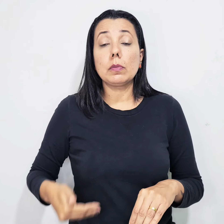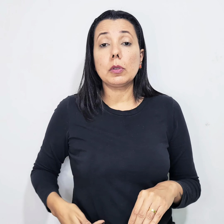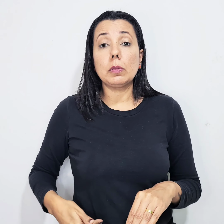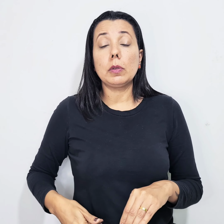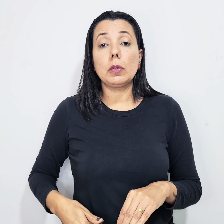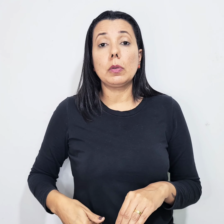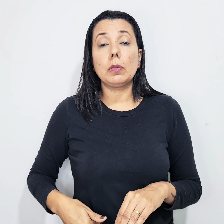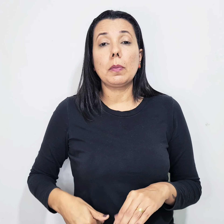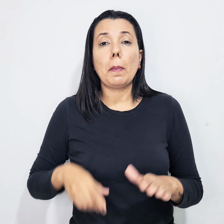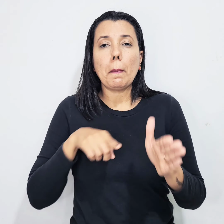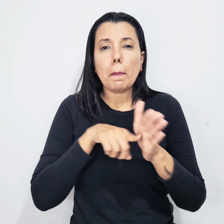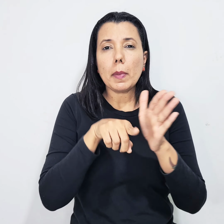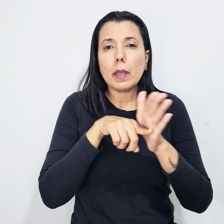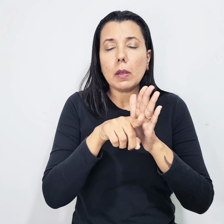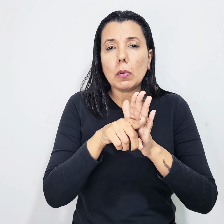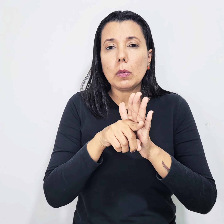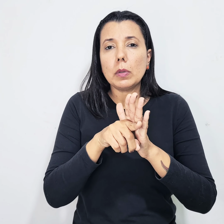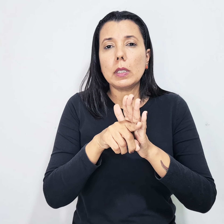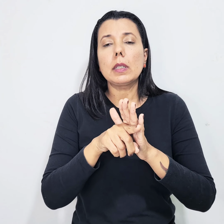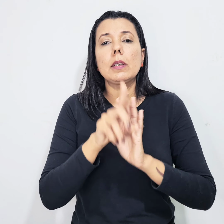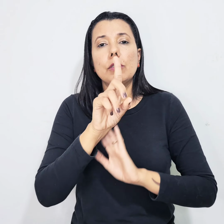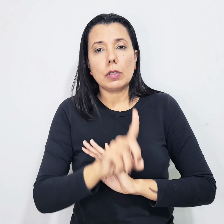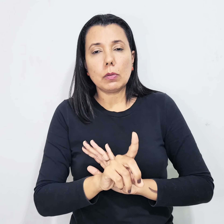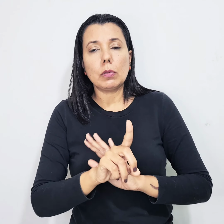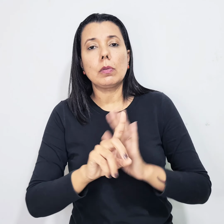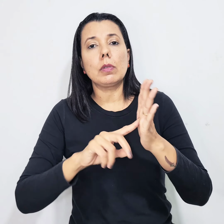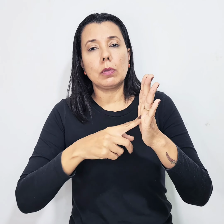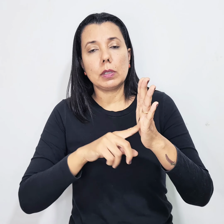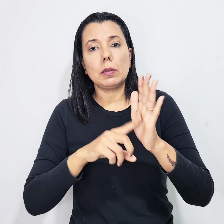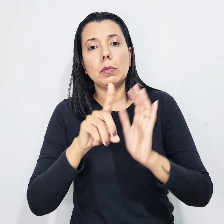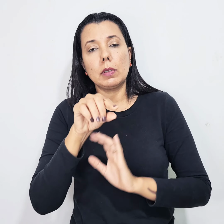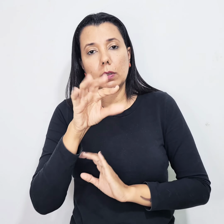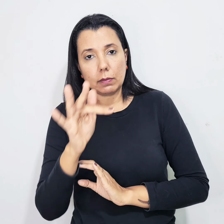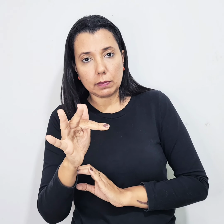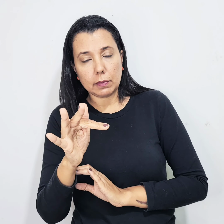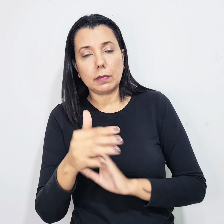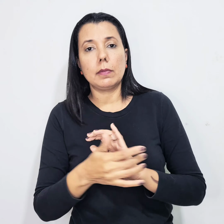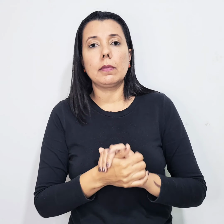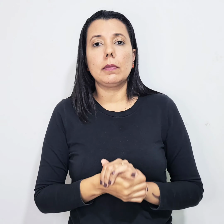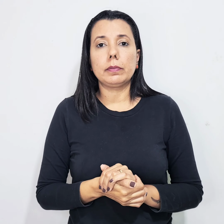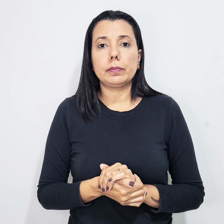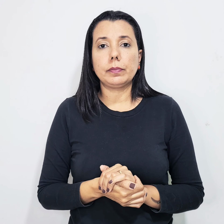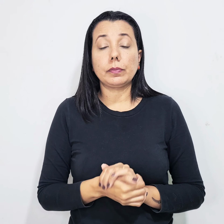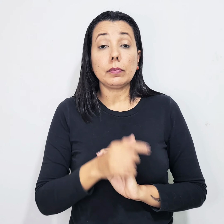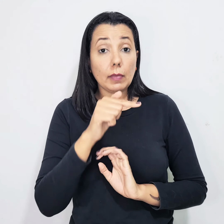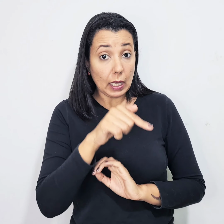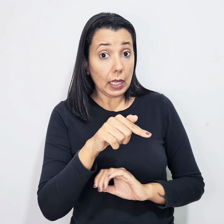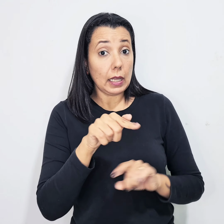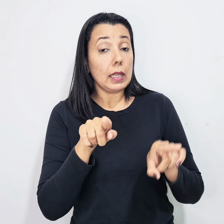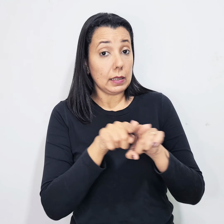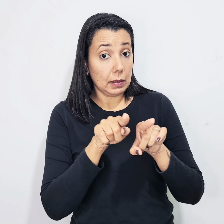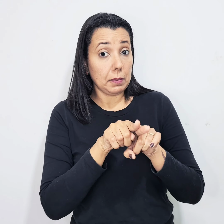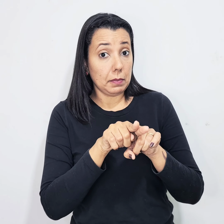Indaga Rosilene Correia, diretora do Simpro-DF. Ela também observa que